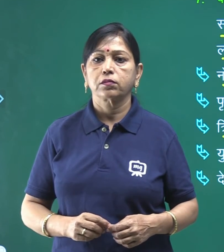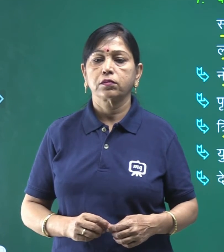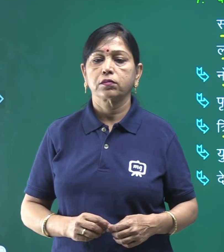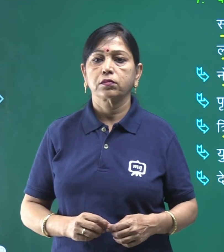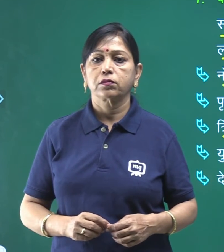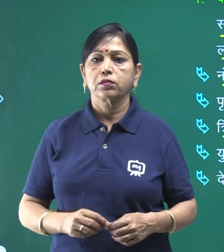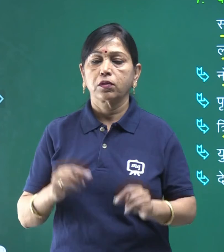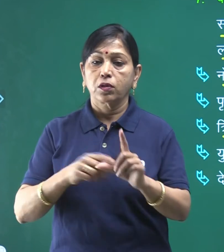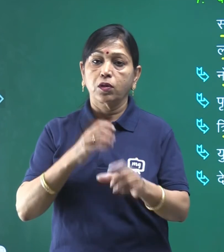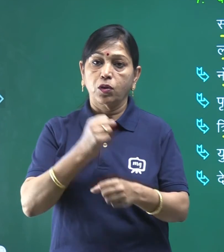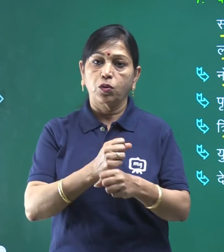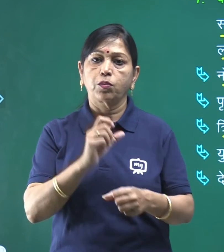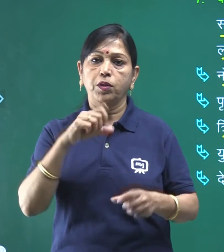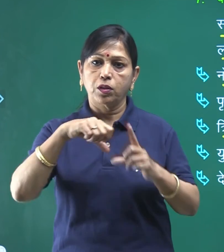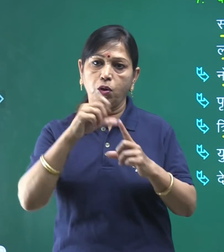युग्मित कलोम थैली,